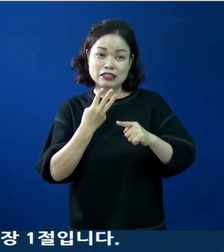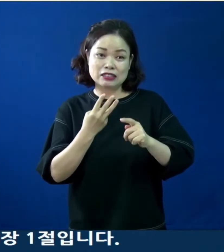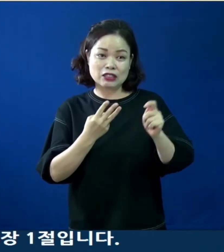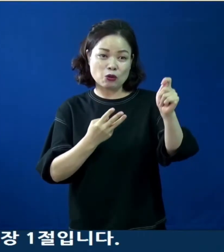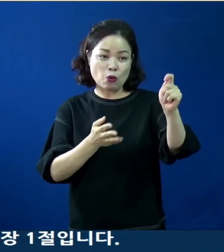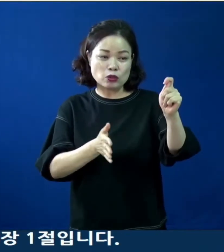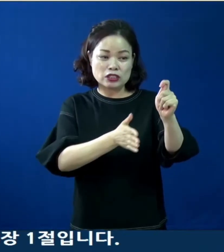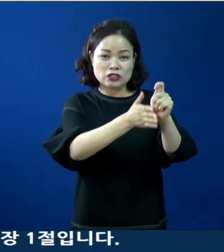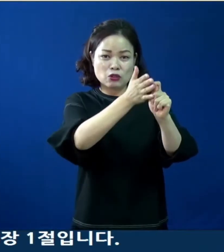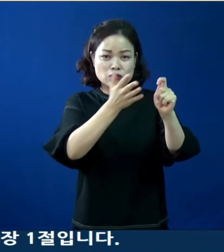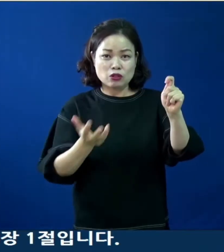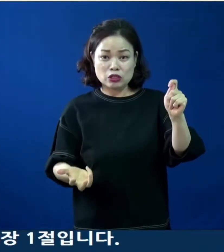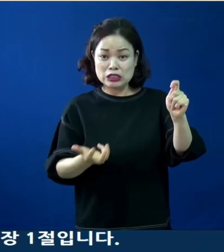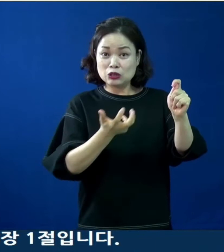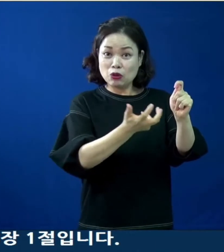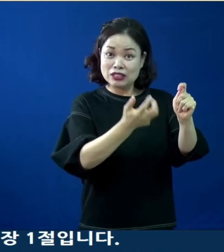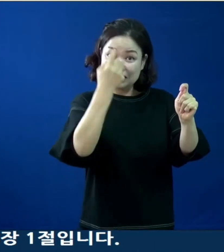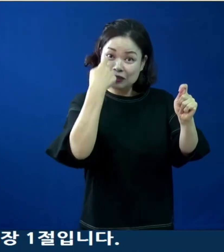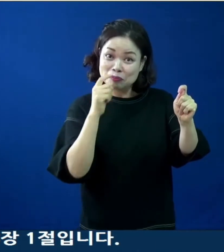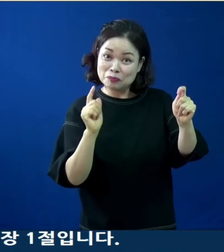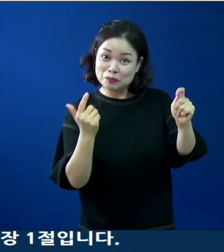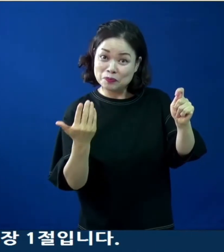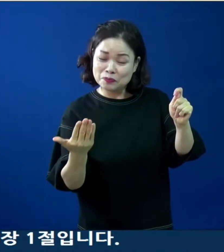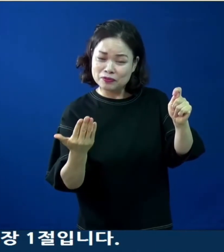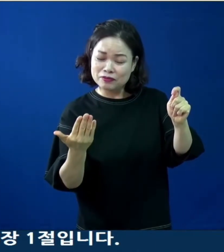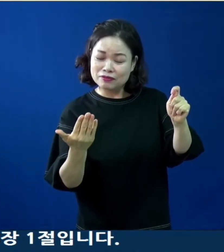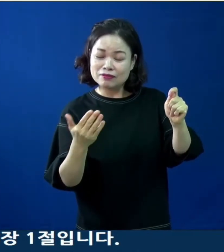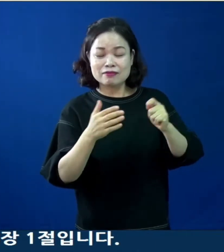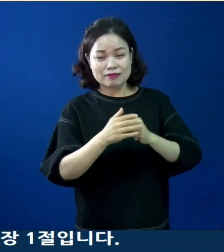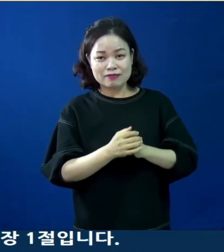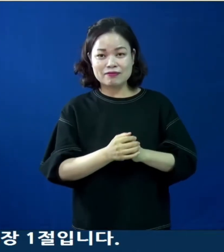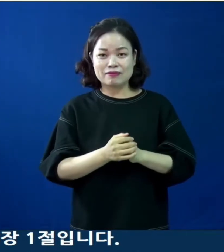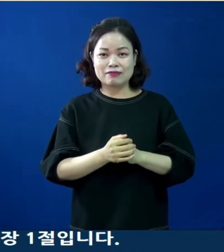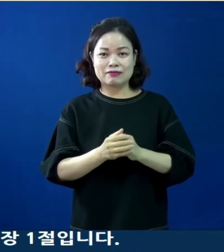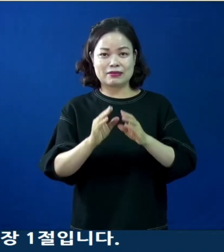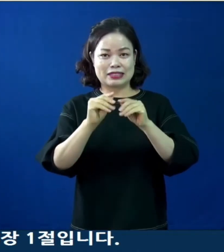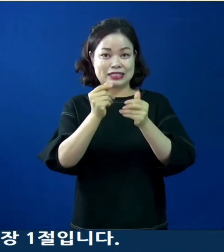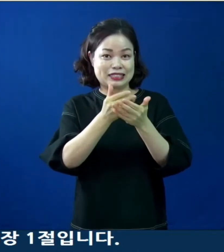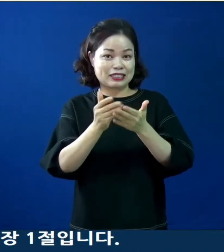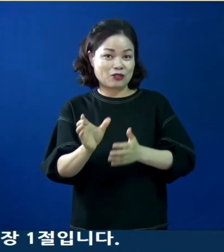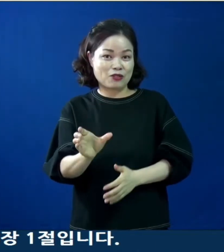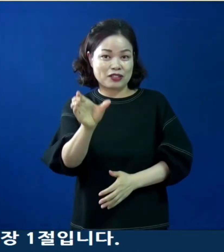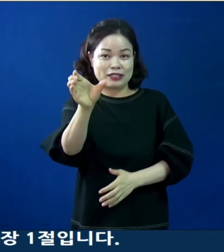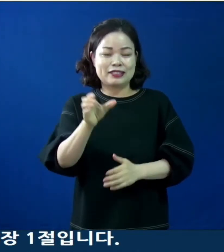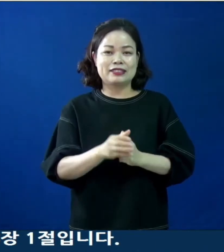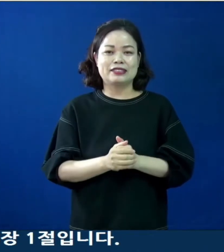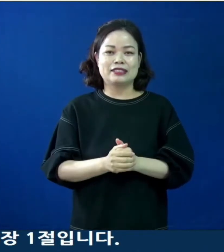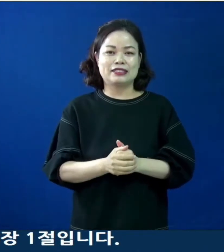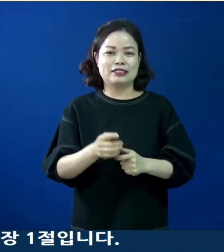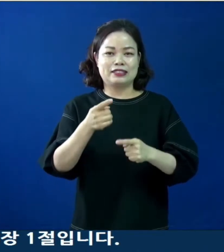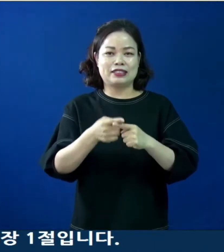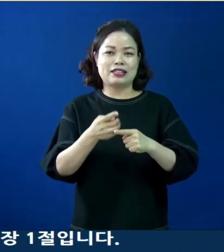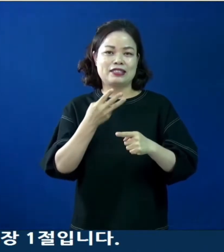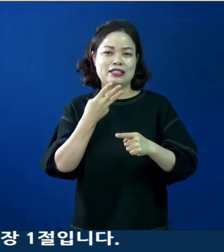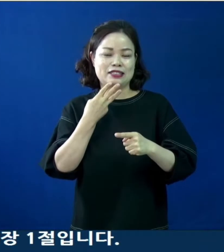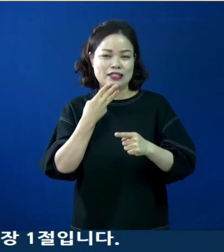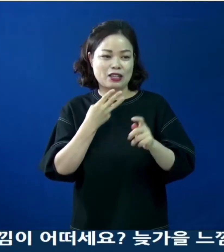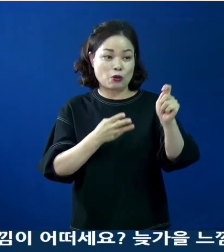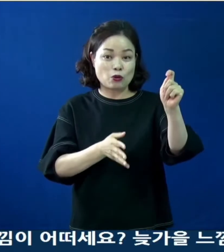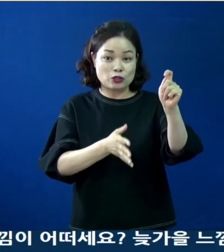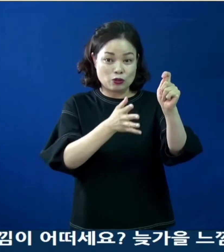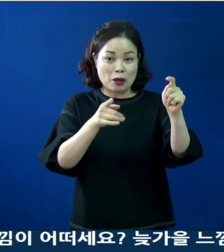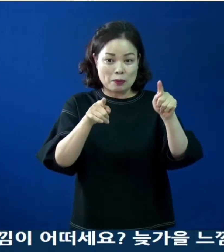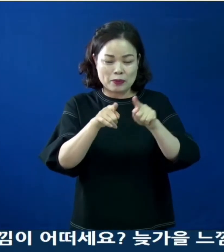이동하고 있다, 이런 느낌이 안 오세요? 저는 아주 잘 느껴집니다. 지도 보여드리겠습니다. 아테네와 고린도 같이 있는